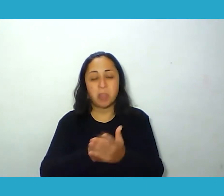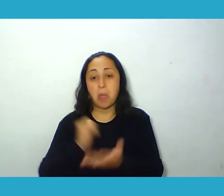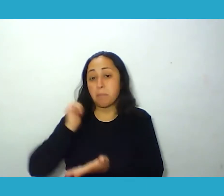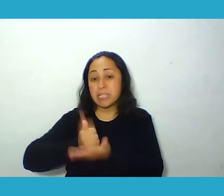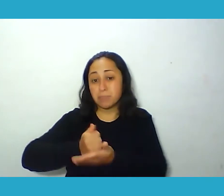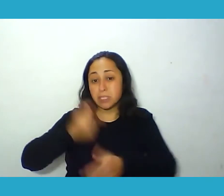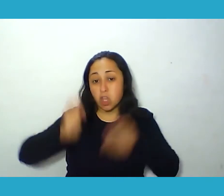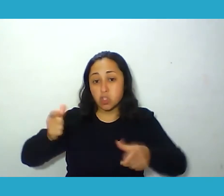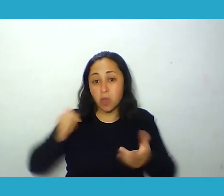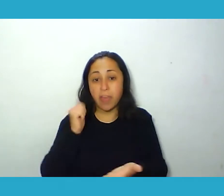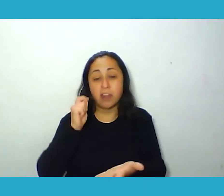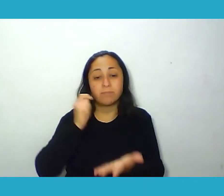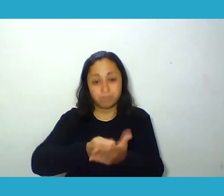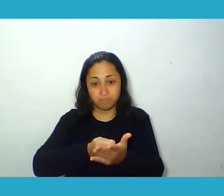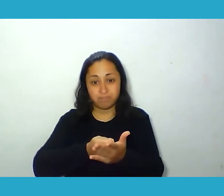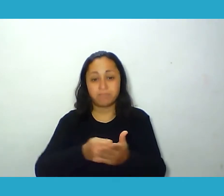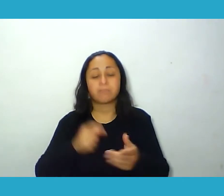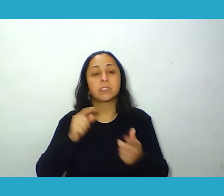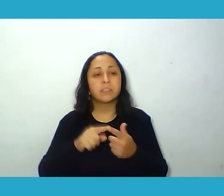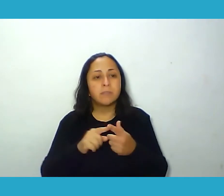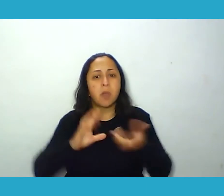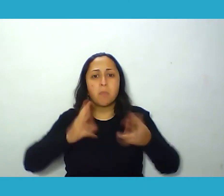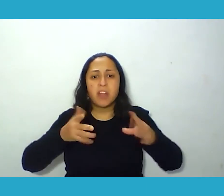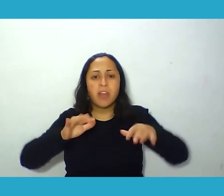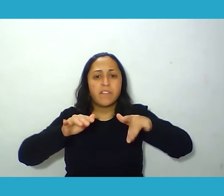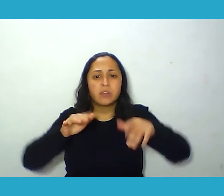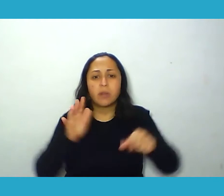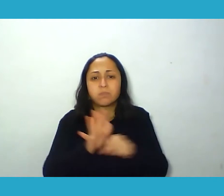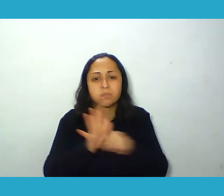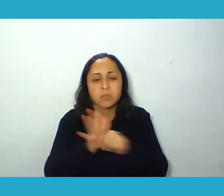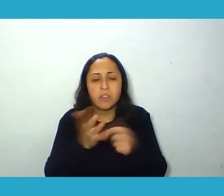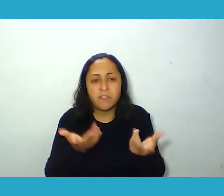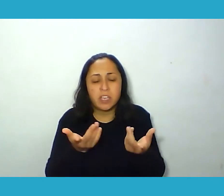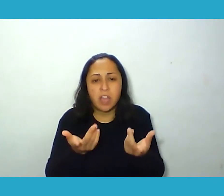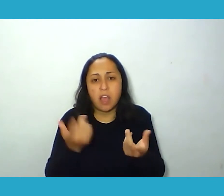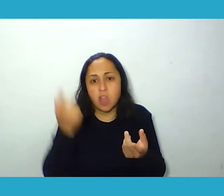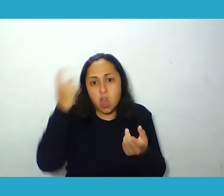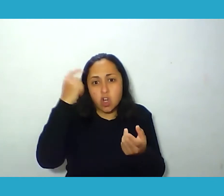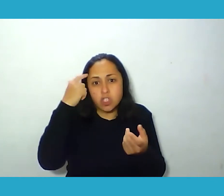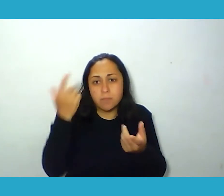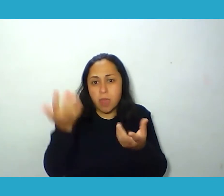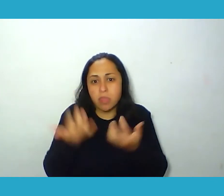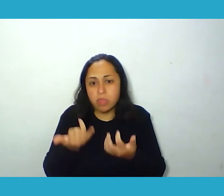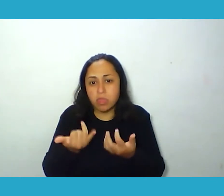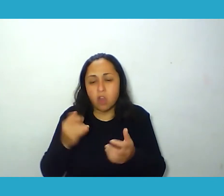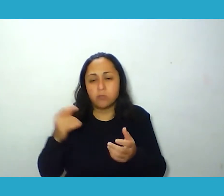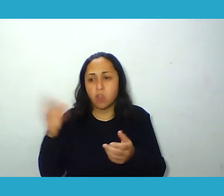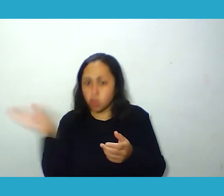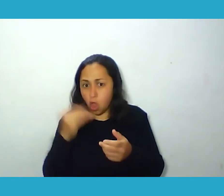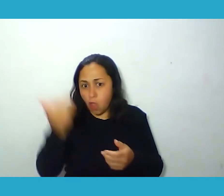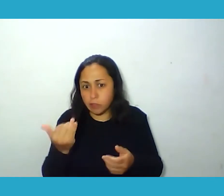participación ciudadana que debe existir ante este tipo de procesos. La modalidad virtual implica disponer de conocimientos y tecnologías que no todos